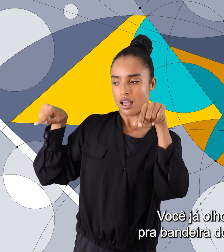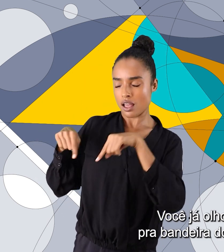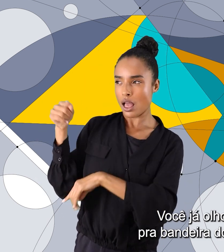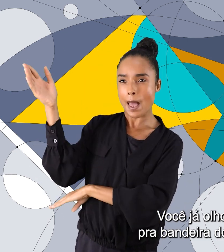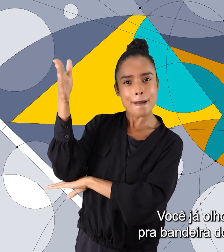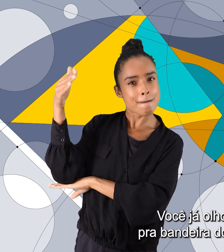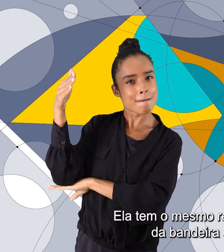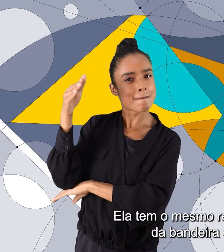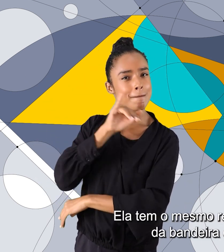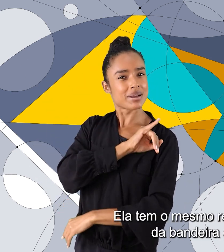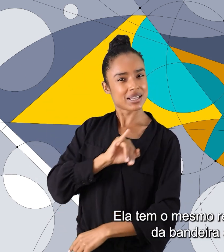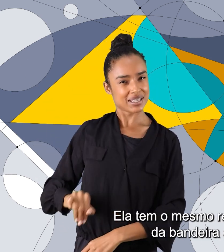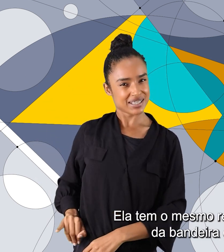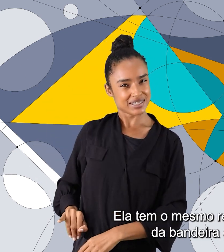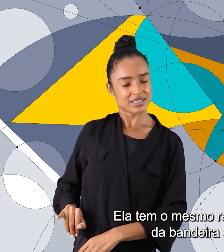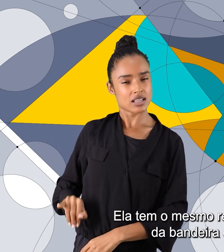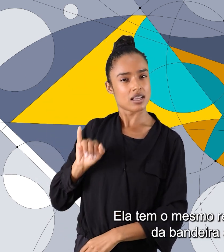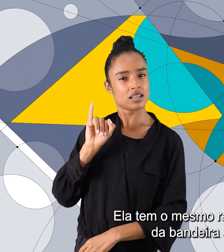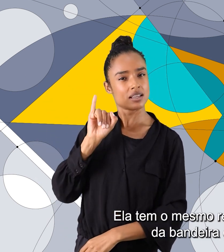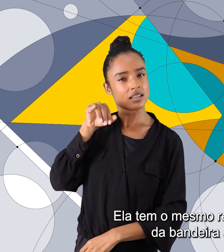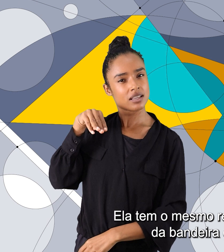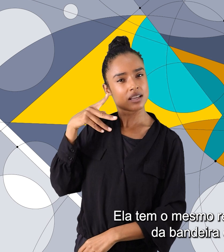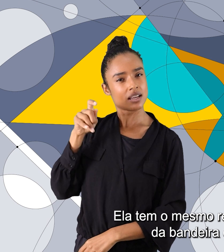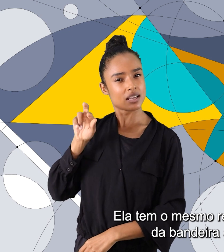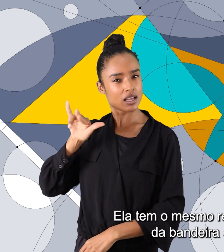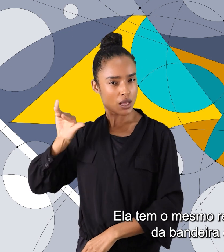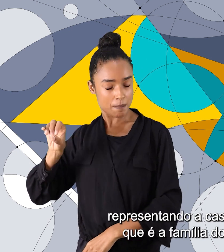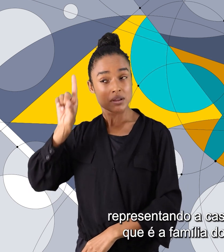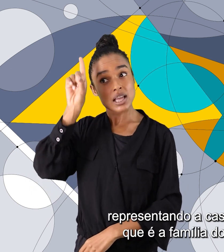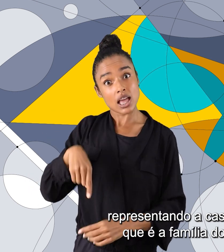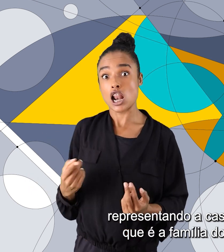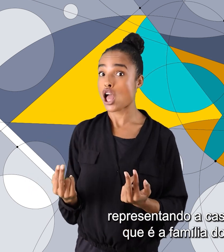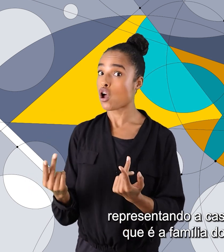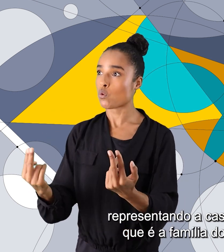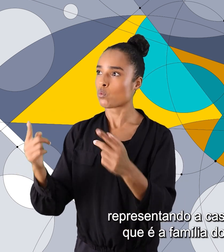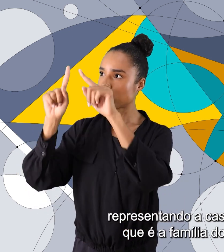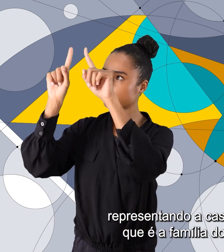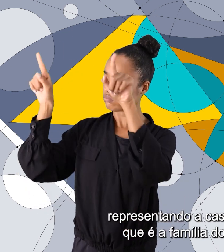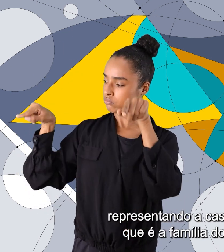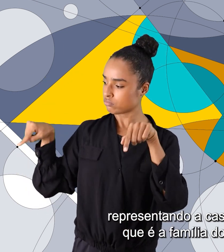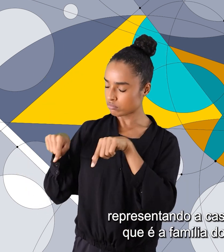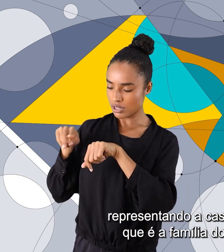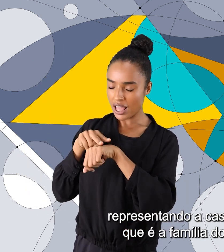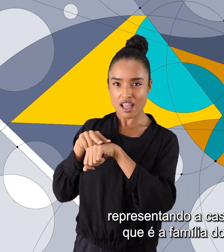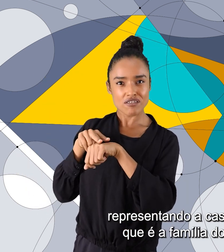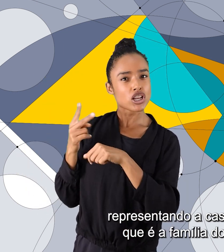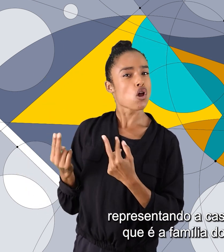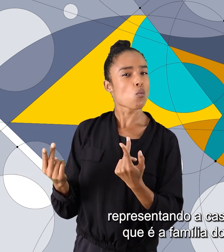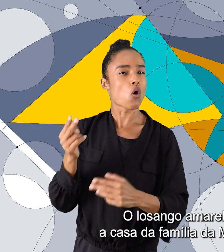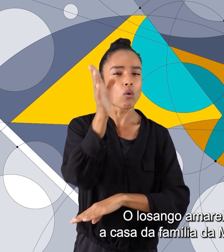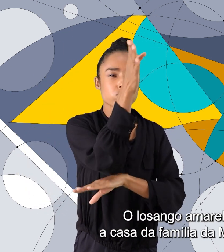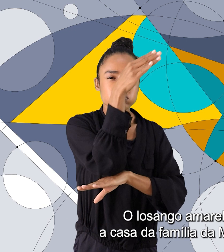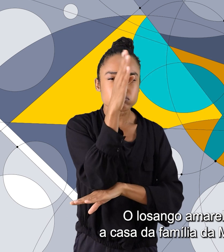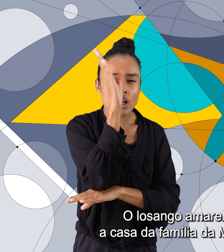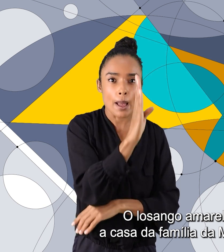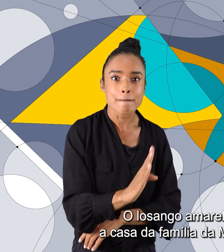bandeira do Império? Ela tem o mesmo retângulo verde da bandeira de hoje, representando a Casa de Bragança, que é a família do Dom Pedro.